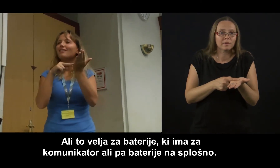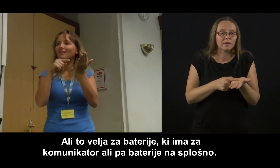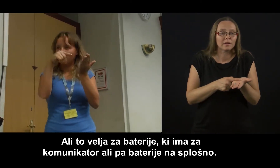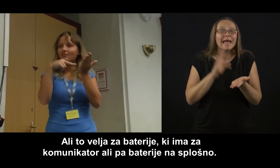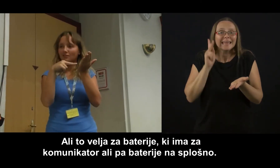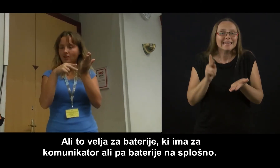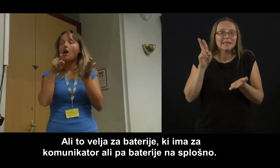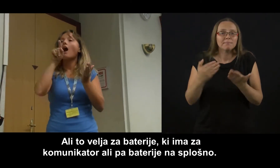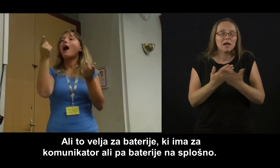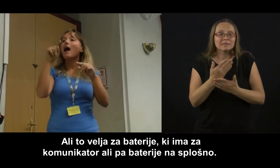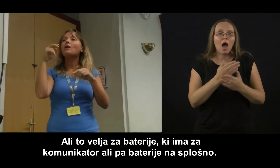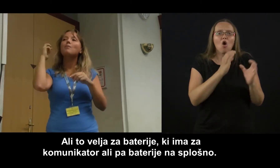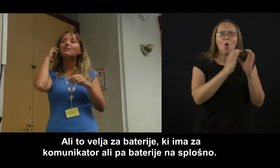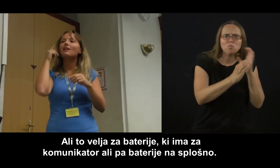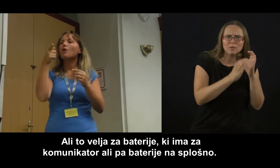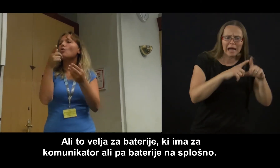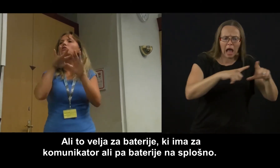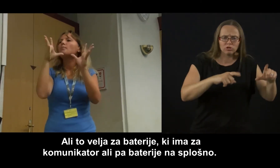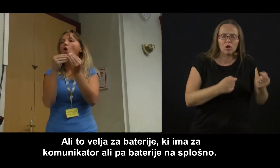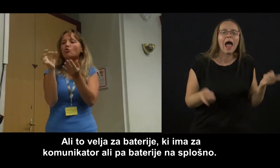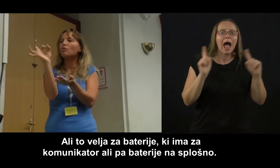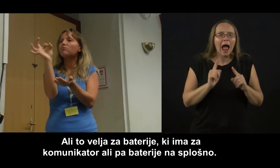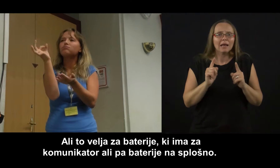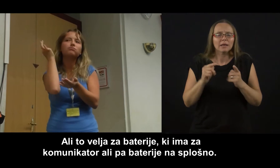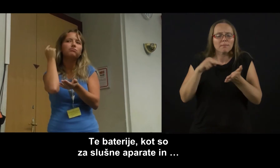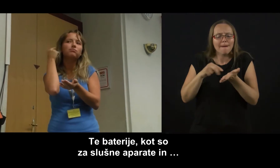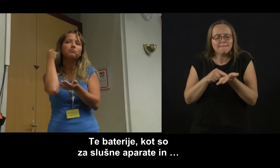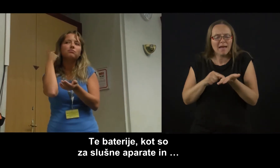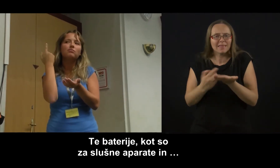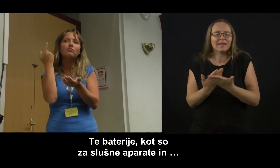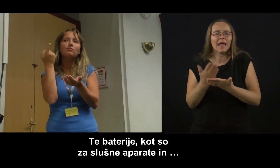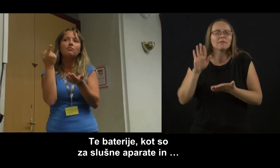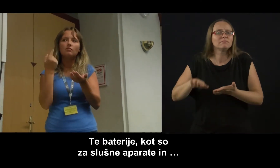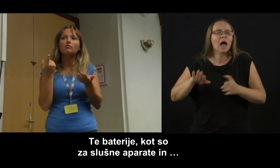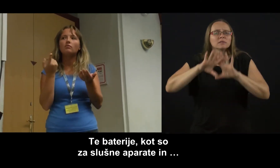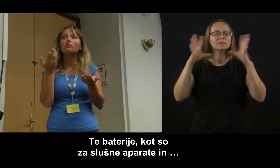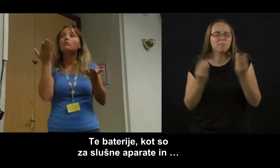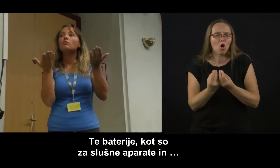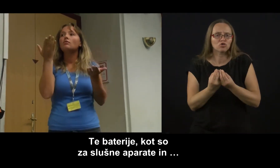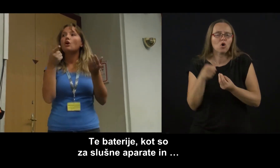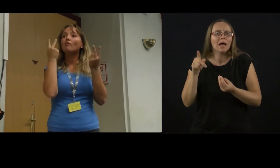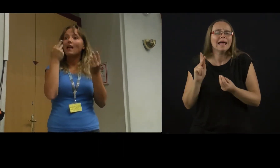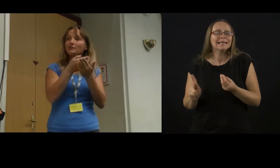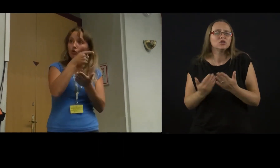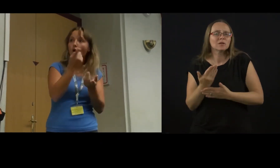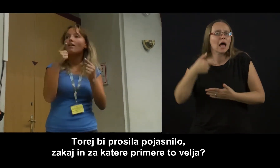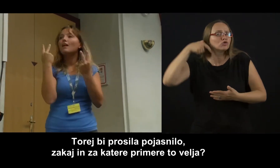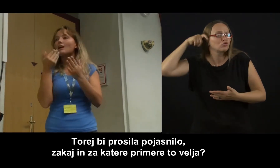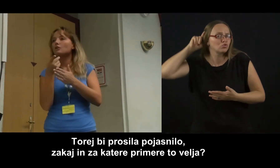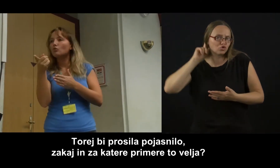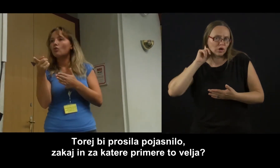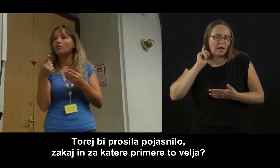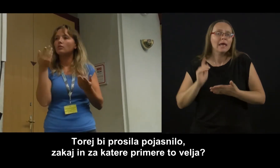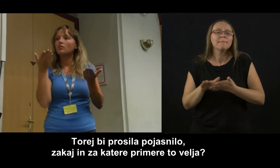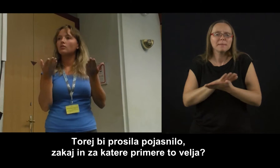za komunikator, ali pa baterije nasplošno, te baterije, kot so zaslušne aparate in...